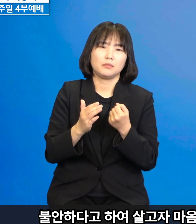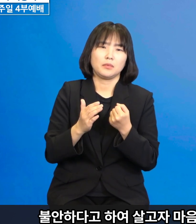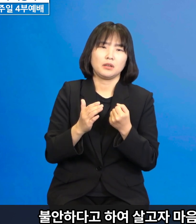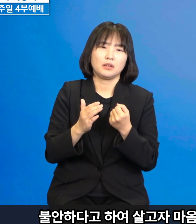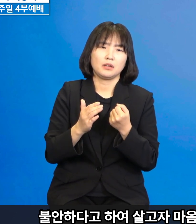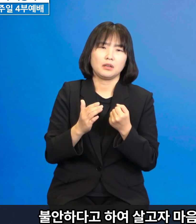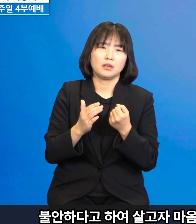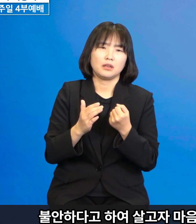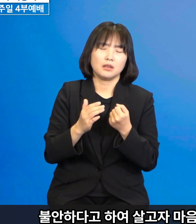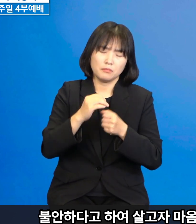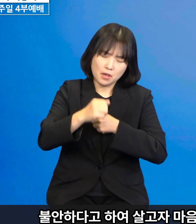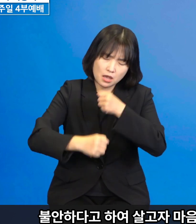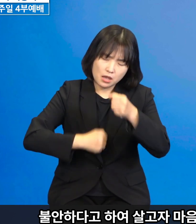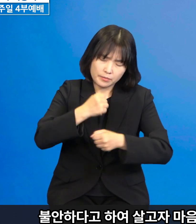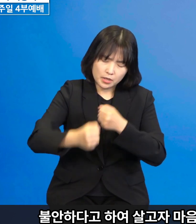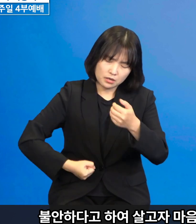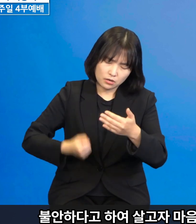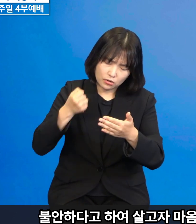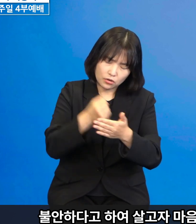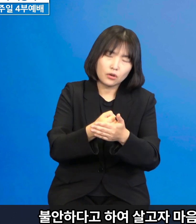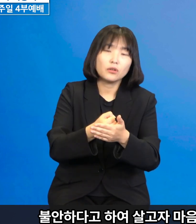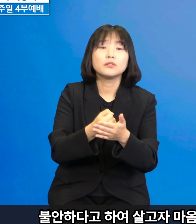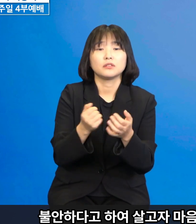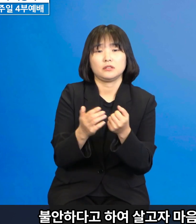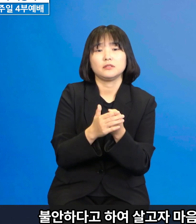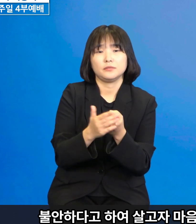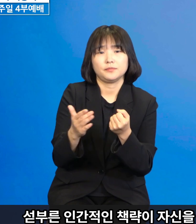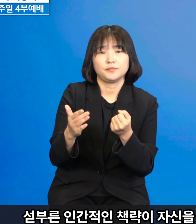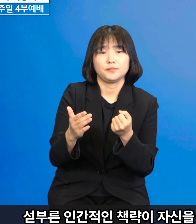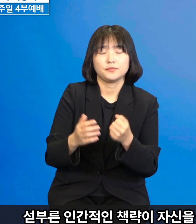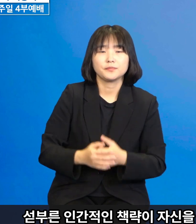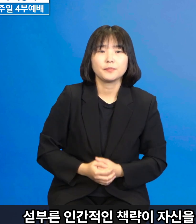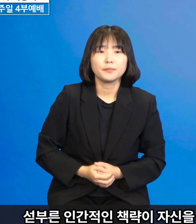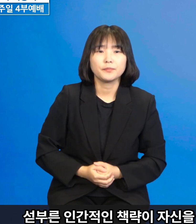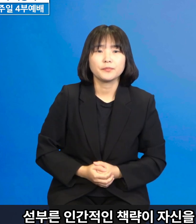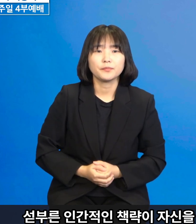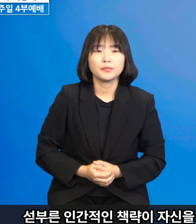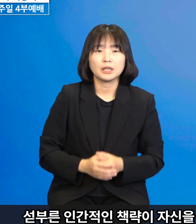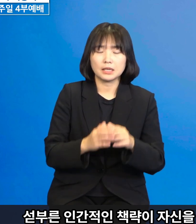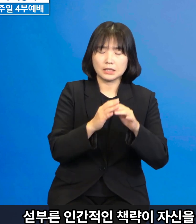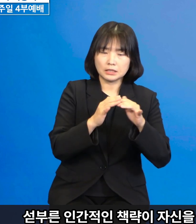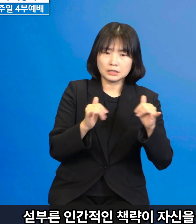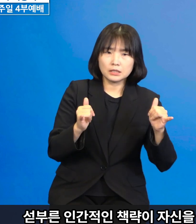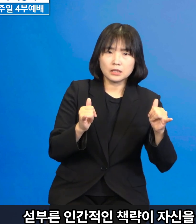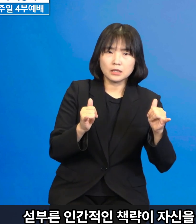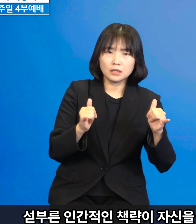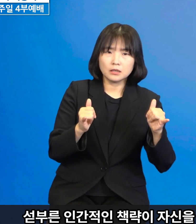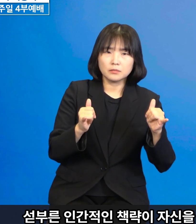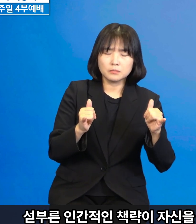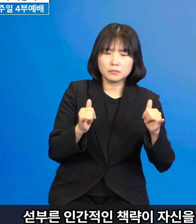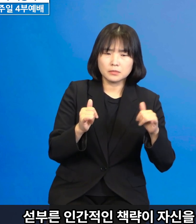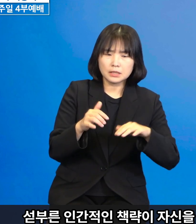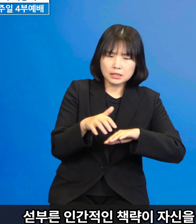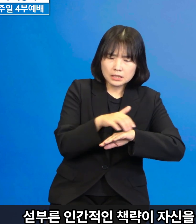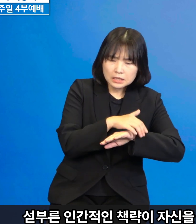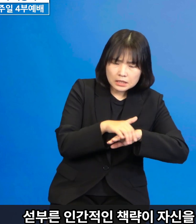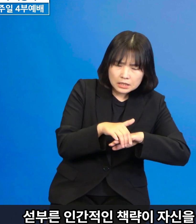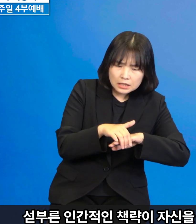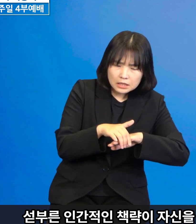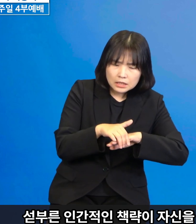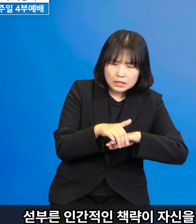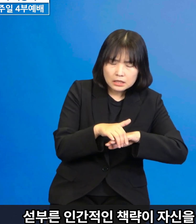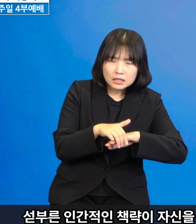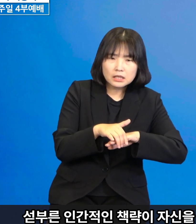살고자 마음대로 결정했기 때문에 그렇습니다. 섣부른 인간적인 책략이 자신을 올무에 묶어버리는